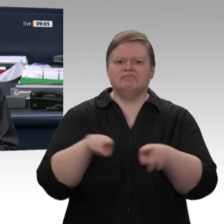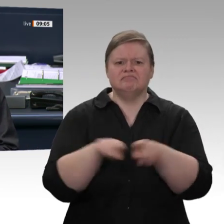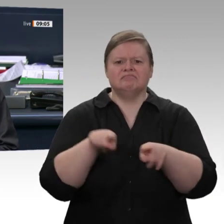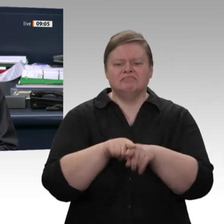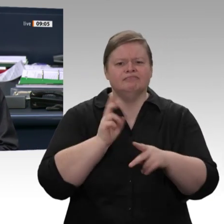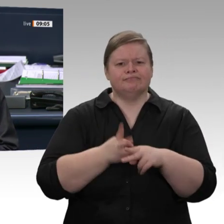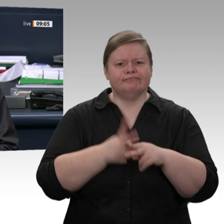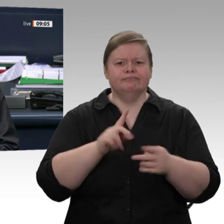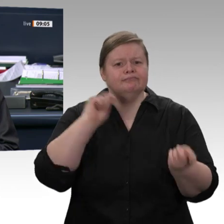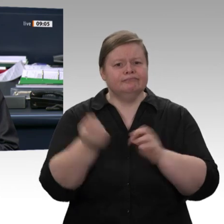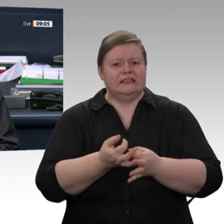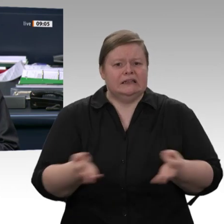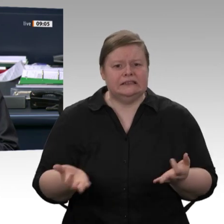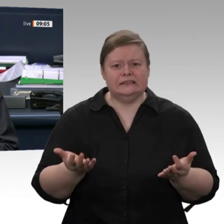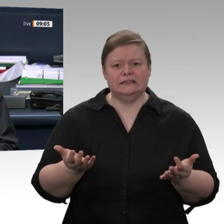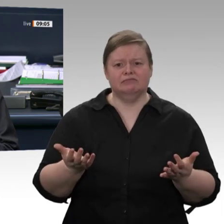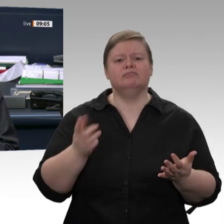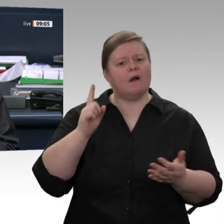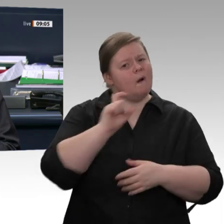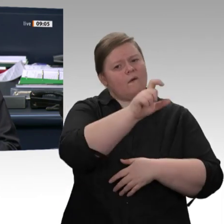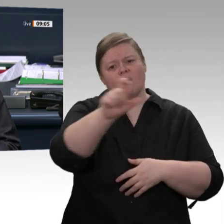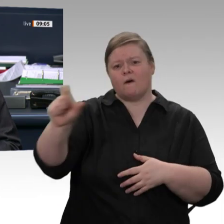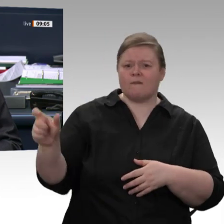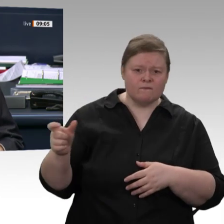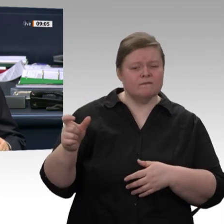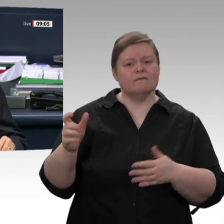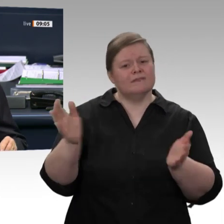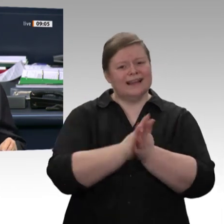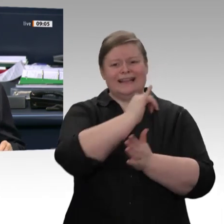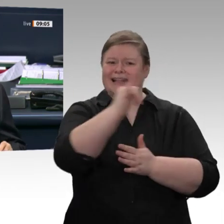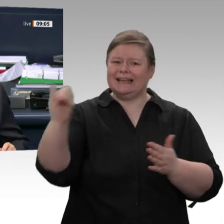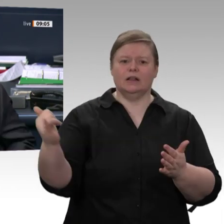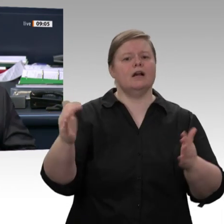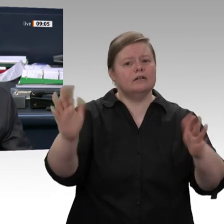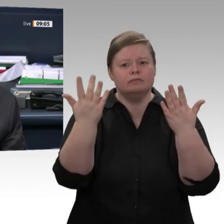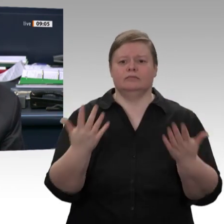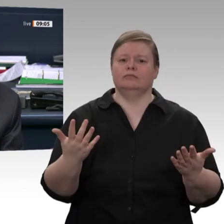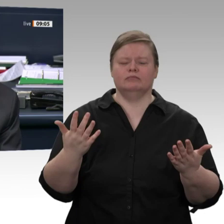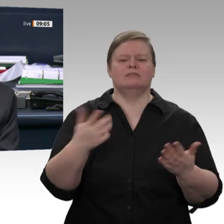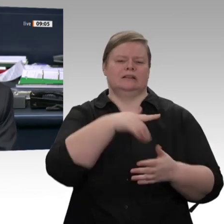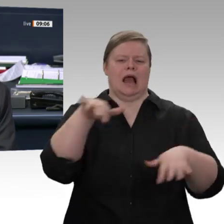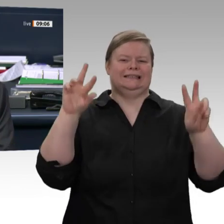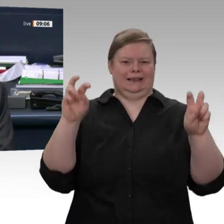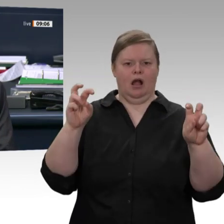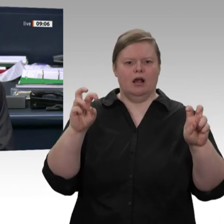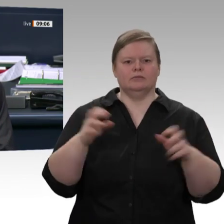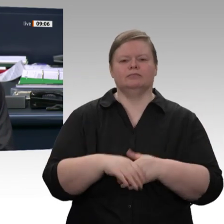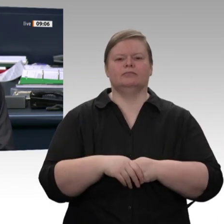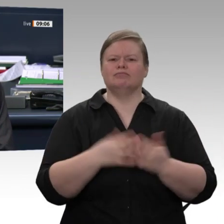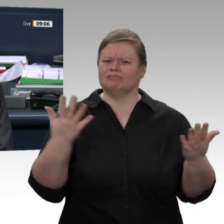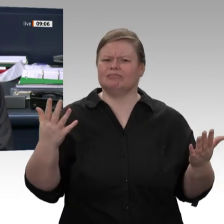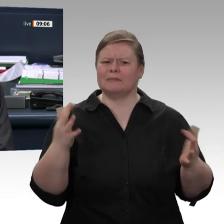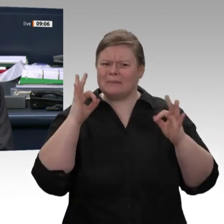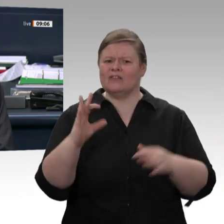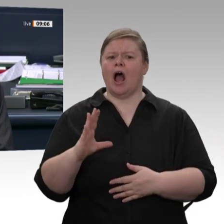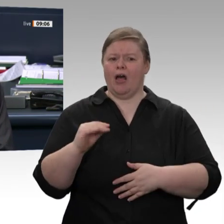Empathie gespürt für die Getöteten und ihre Hinterbliebenen? Wer hat einfach nichts mitbekommen? Hat man im